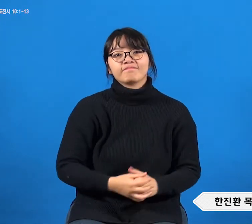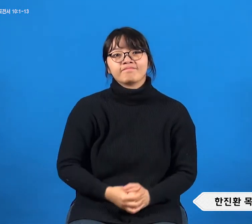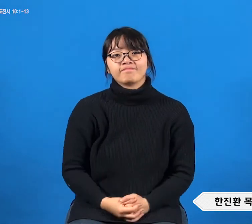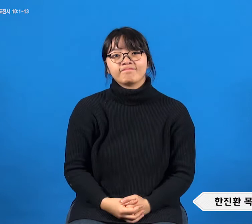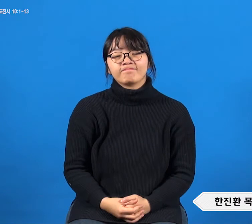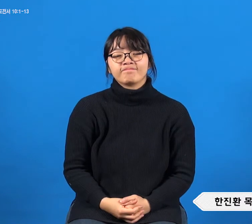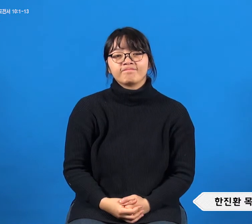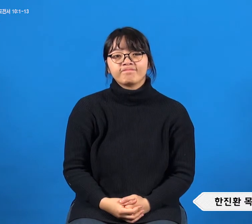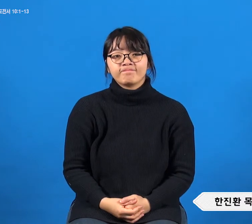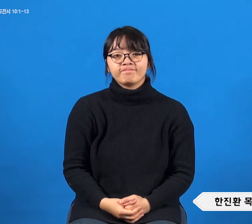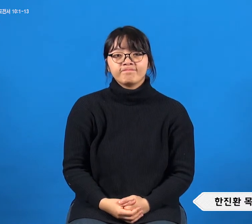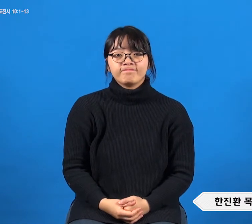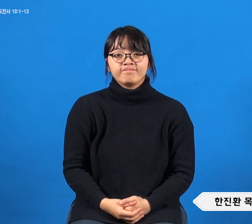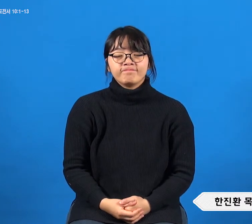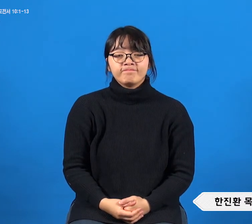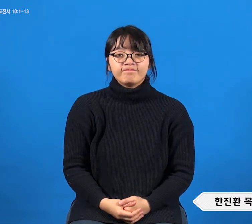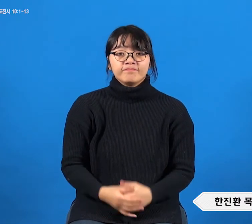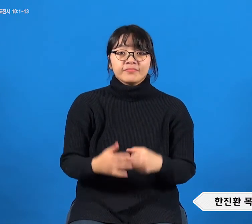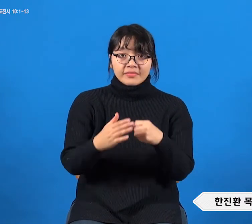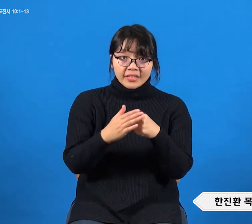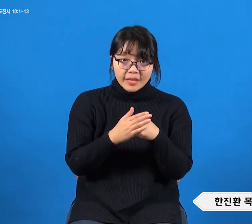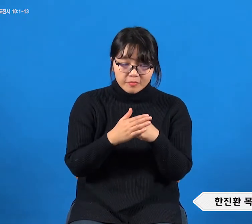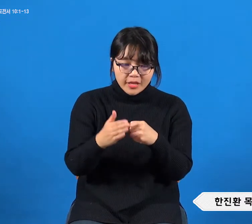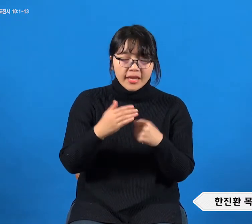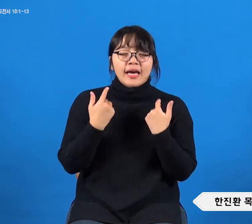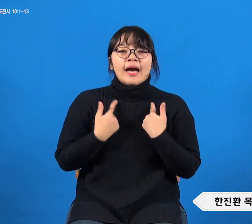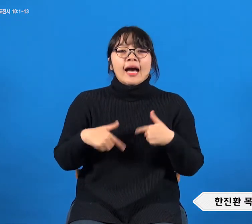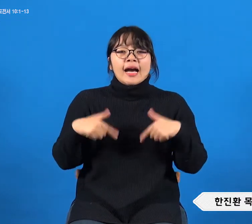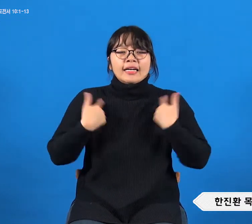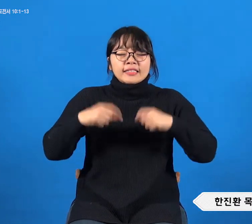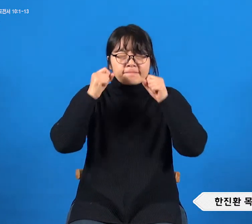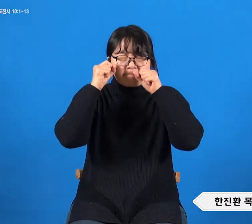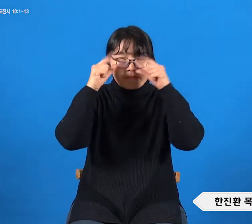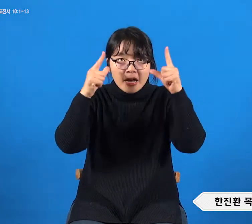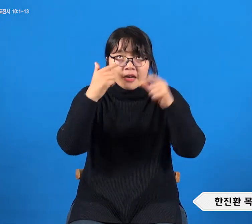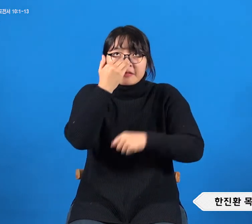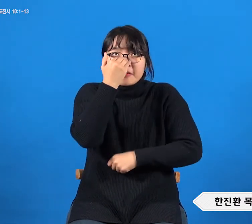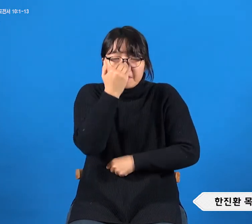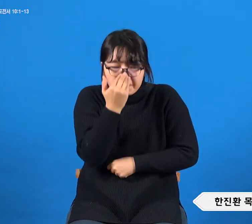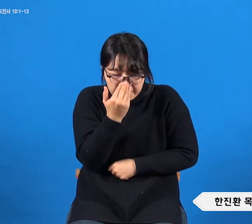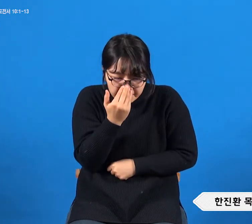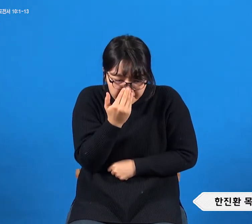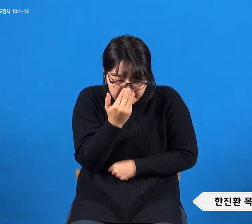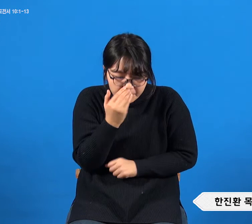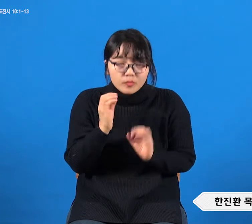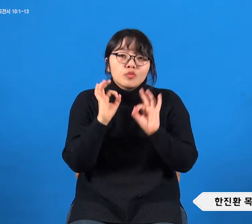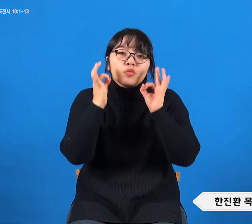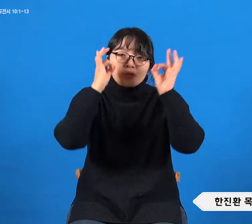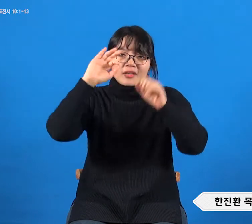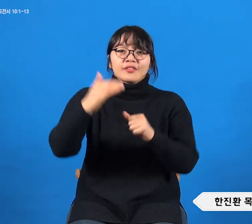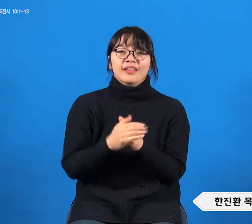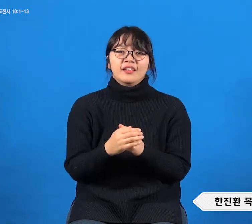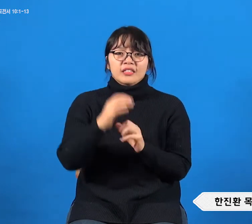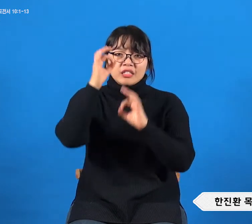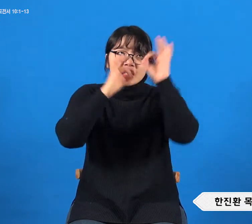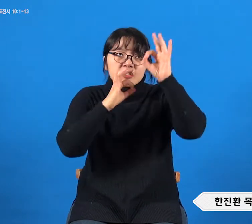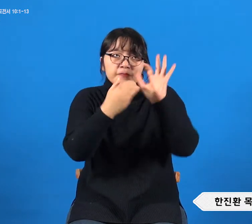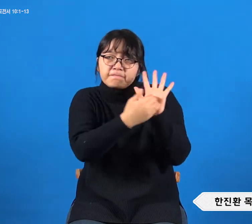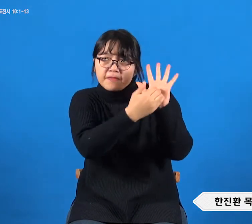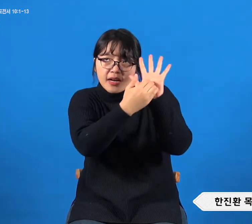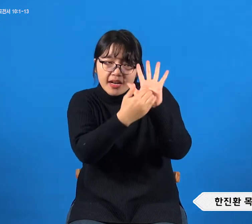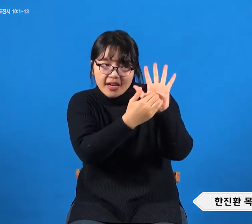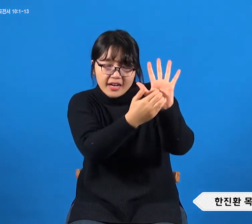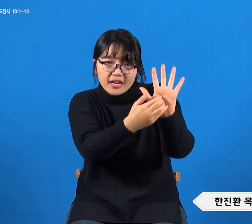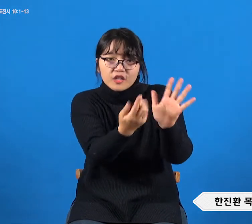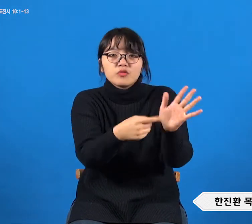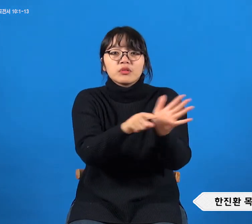있습니다. 그래서 늘 깨어서 경성해야 됩니다. 넘어지지 않도록 늘